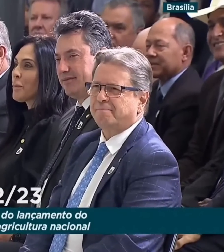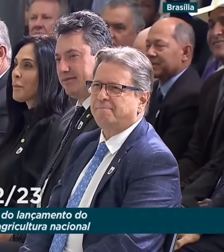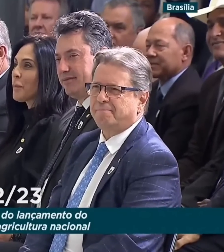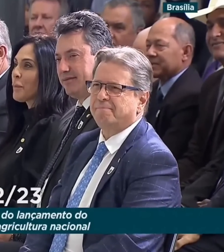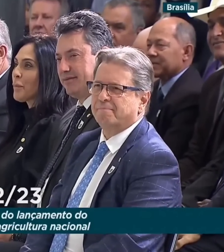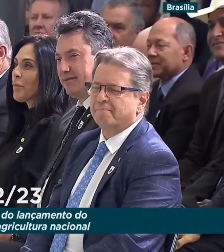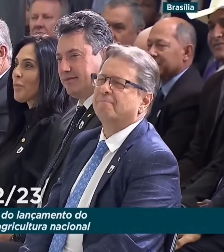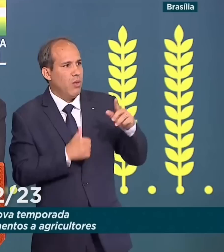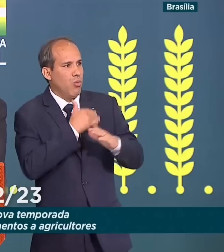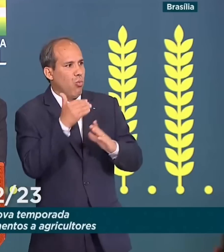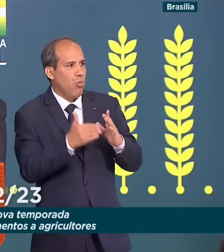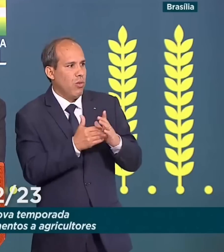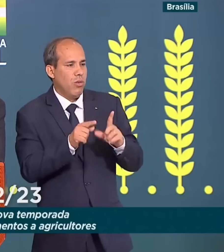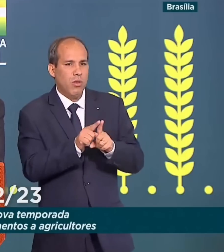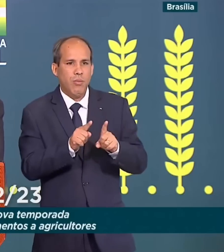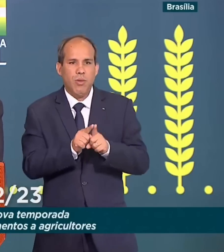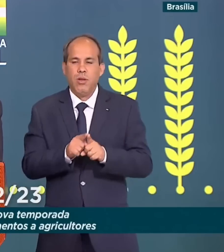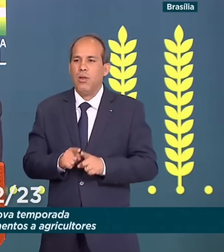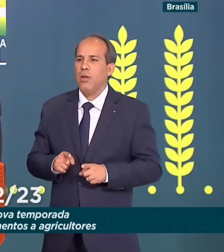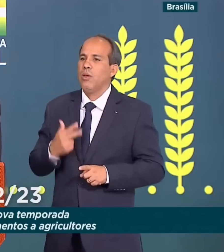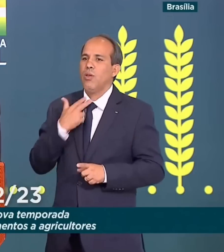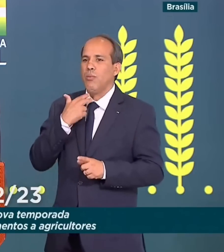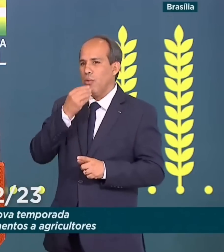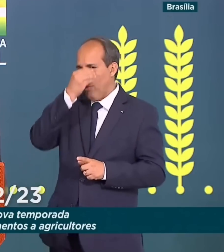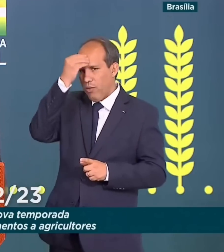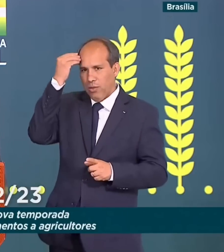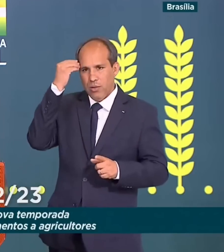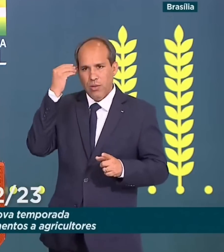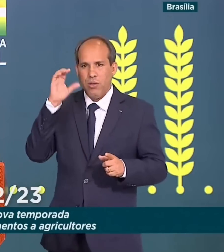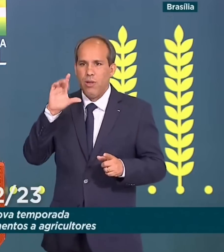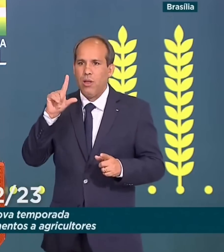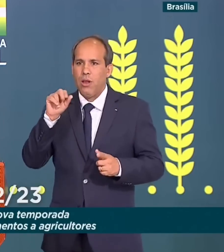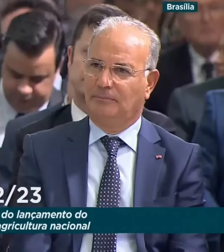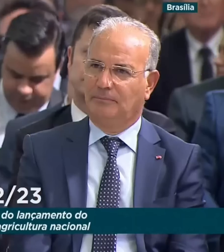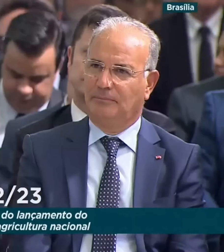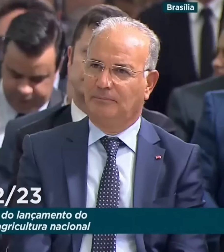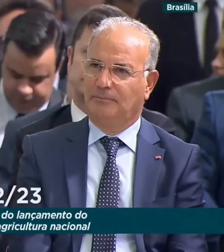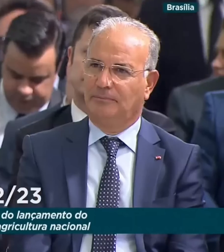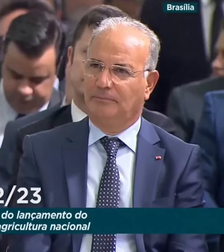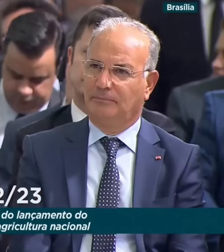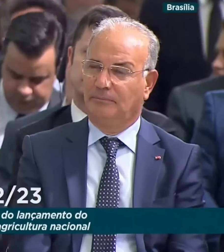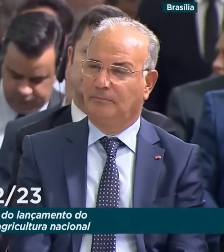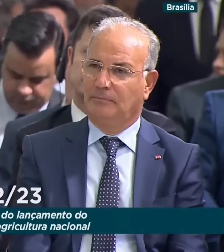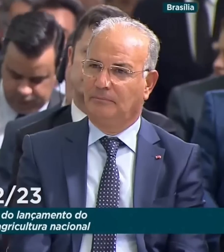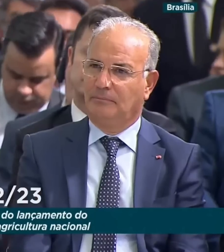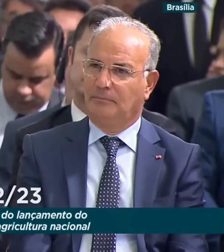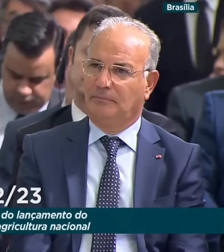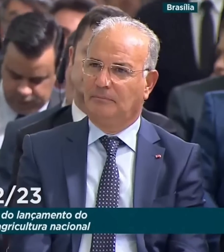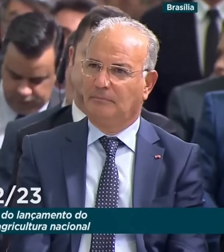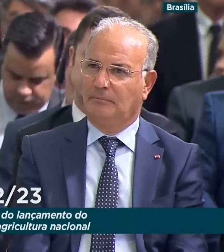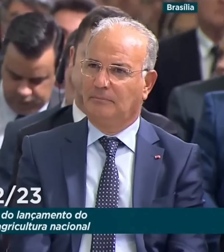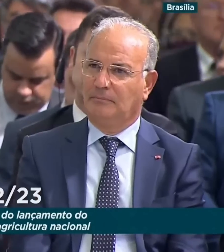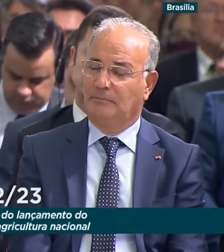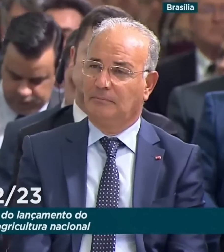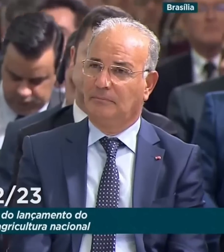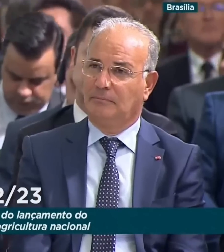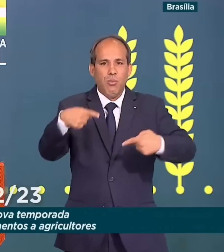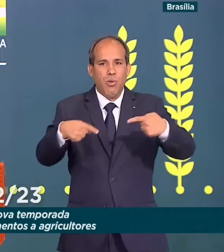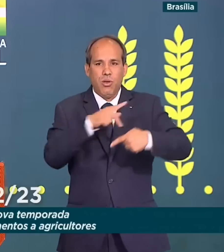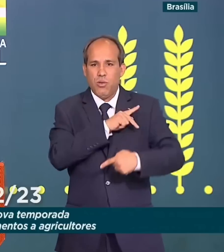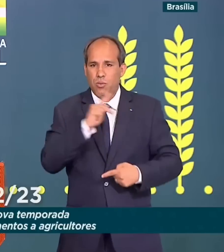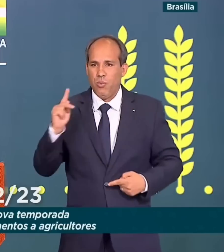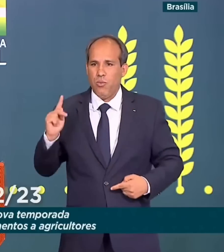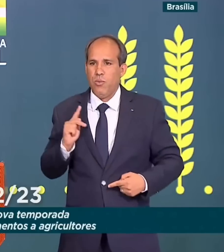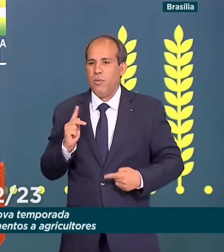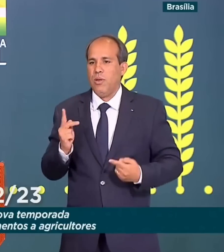investimentos aumentaram 29% na mesma comparação, totalizando 94,6 bilhões.